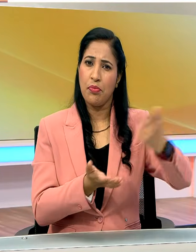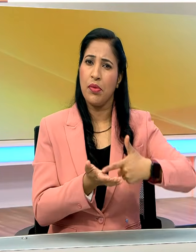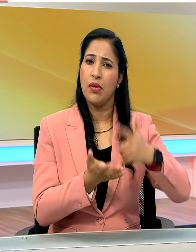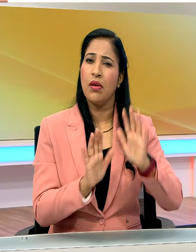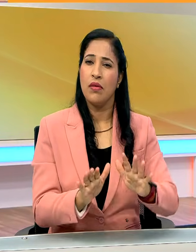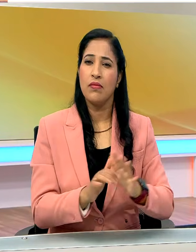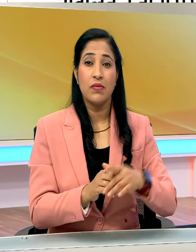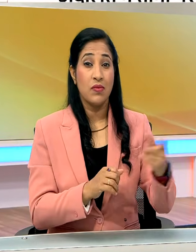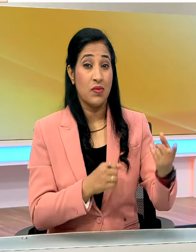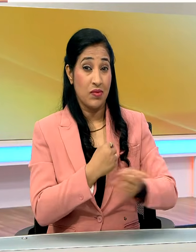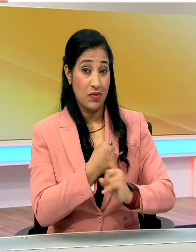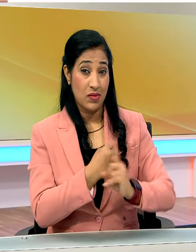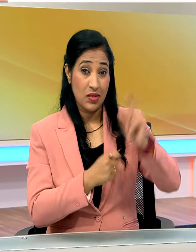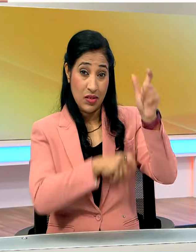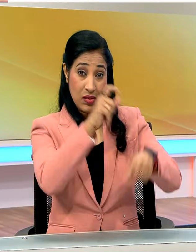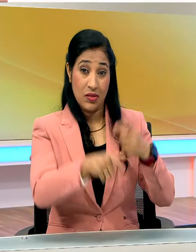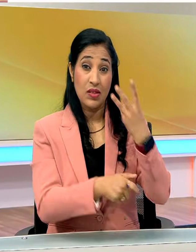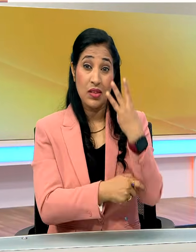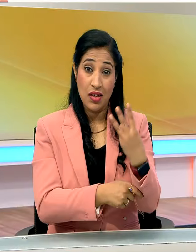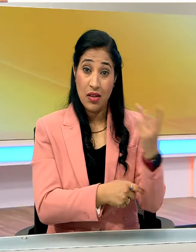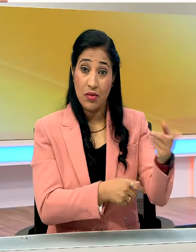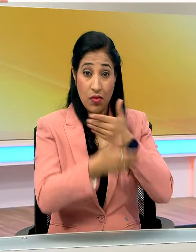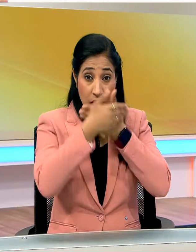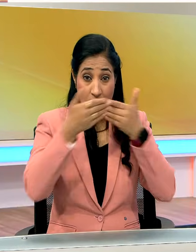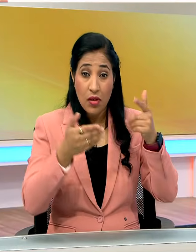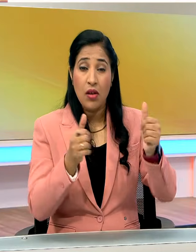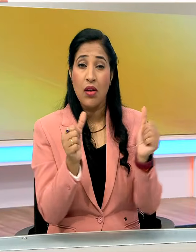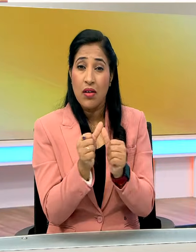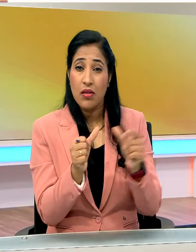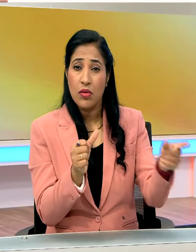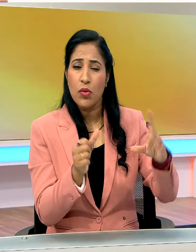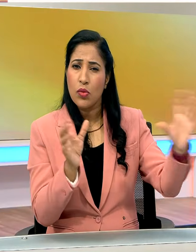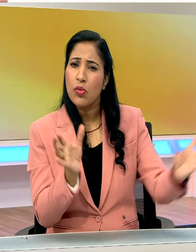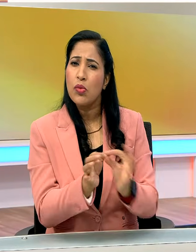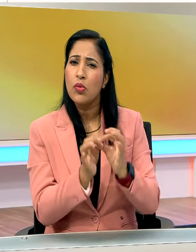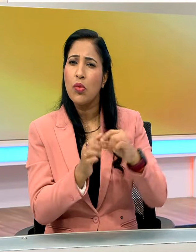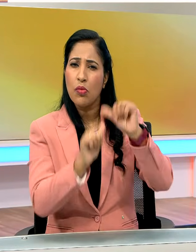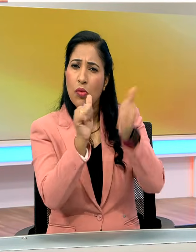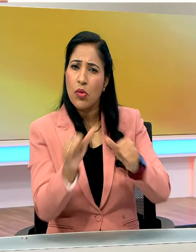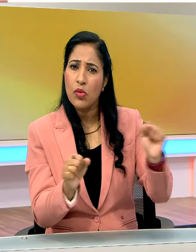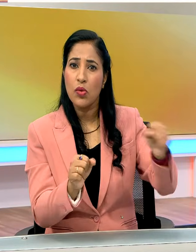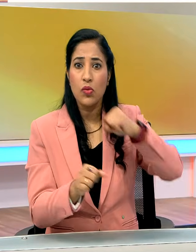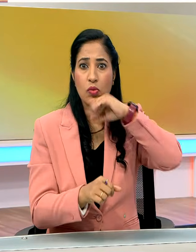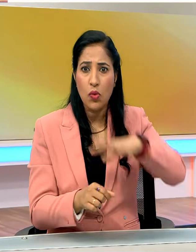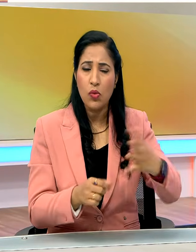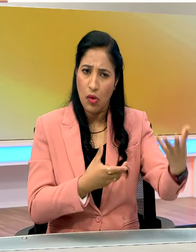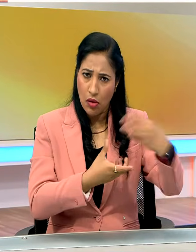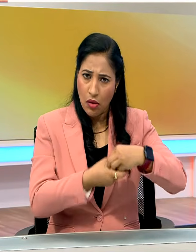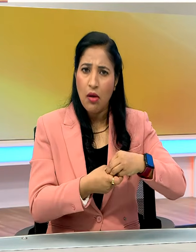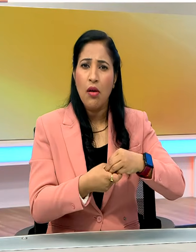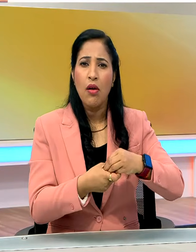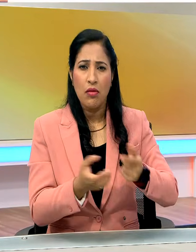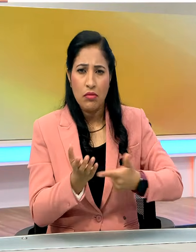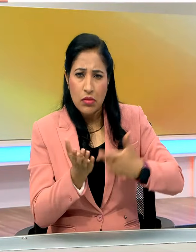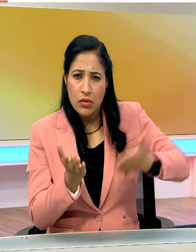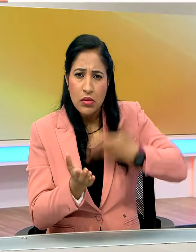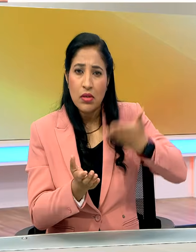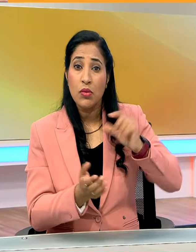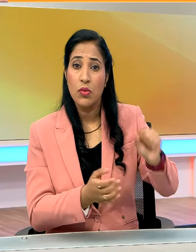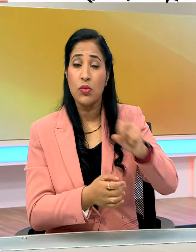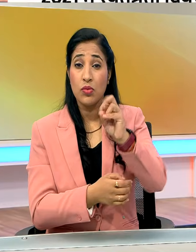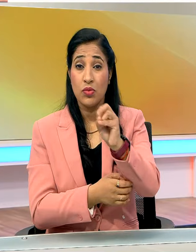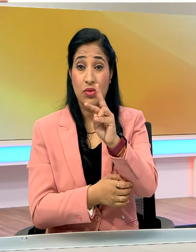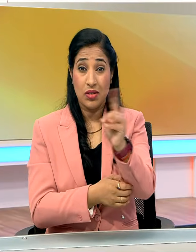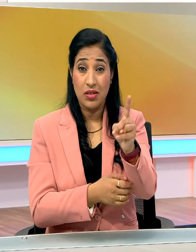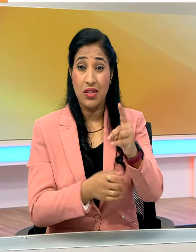है। दोषी ठहराए गए तीनों आतंकवादी अलकायदा से जुड़े मॉड्यूल के लिए युवाओं की भर्ती करते थे। 2021 के स्वतंत्रता